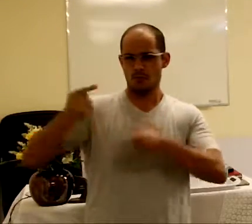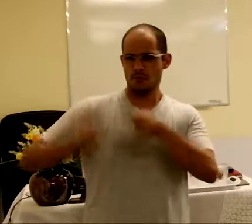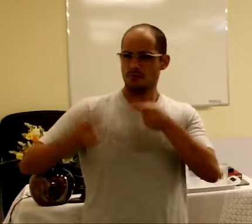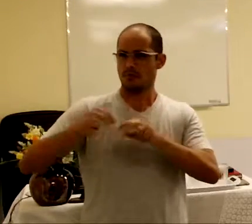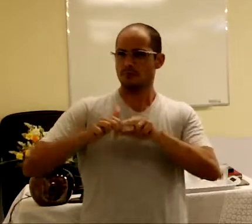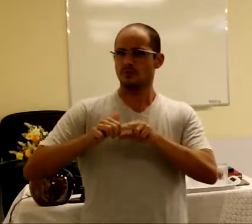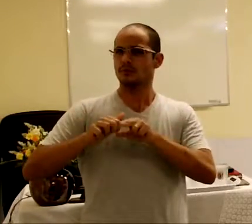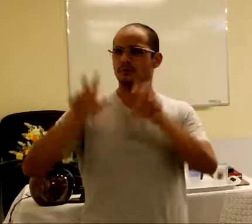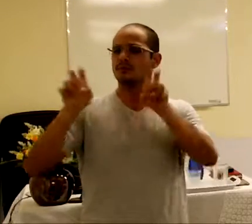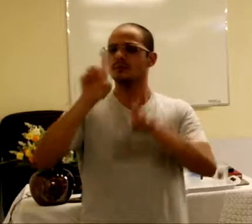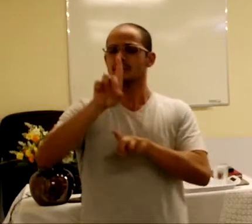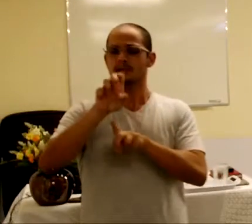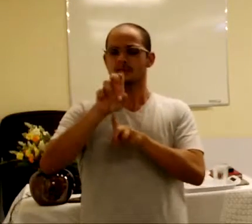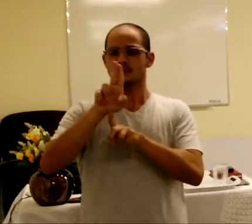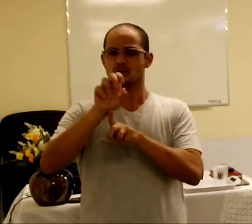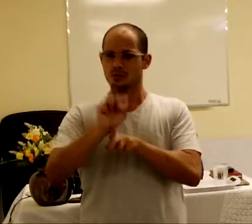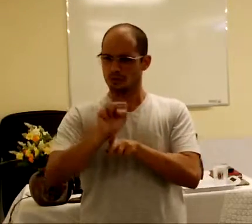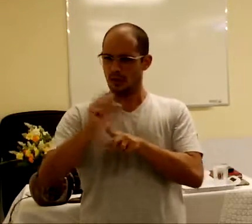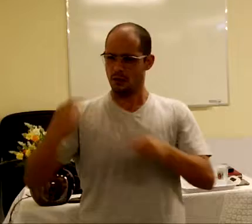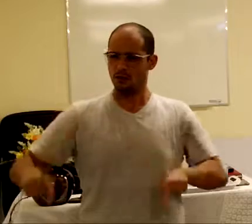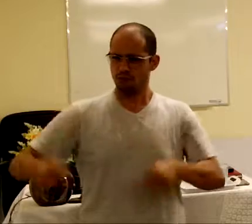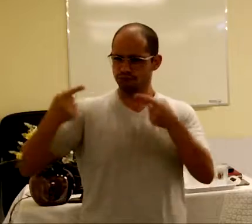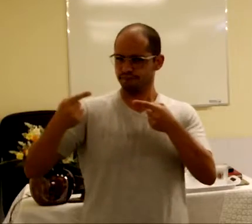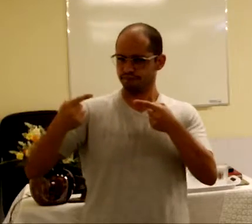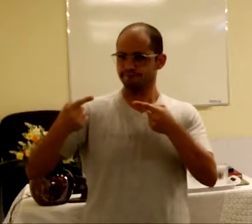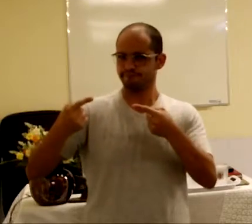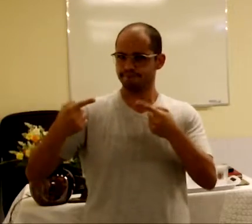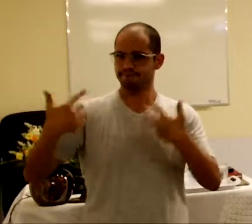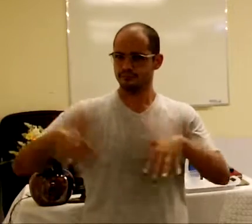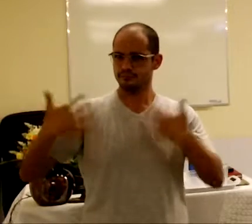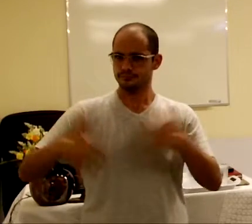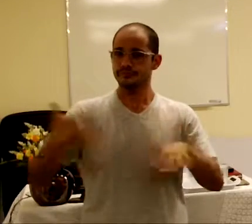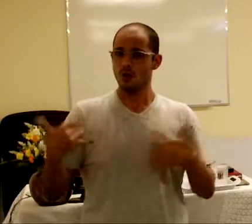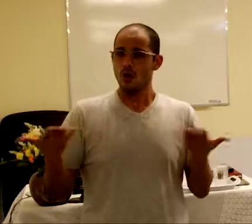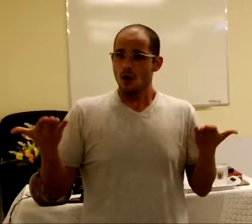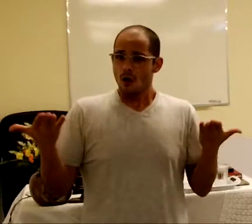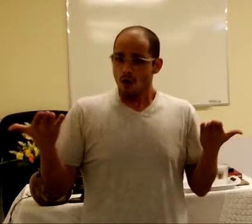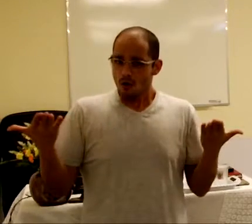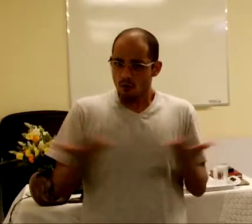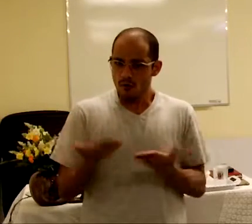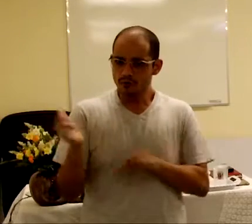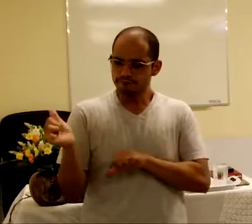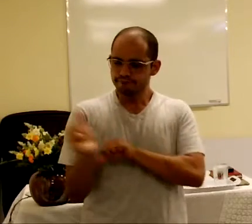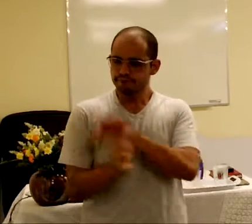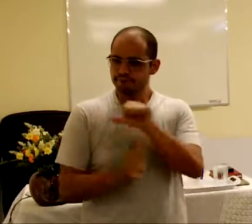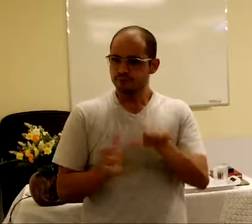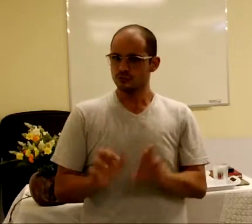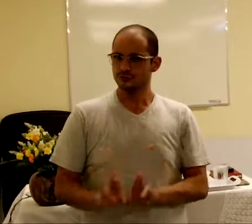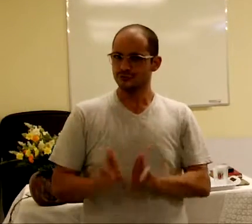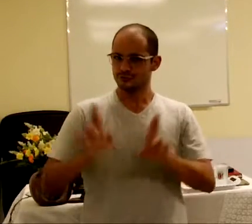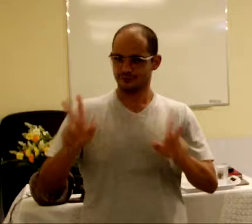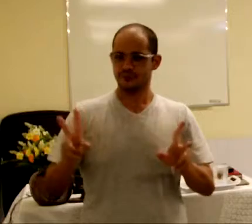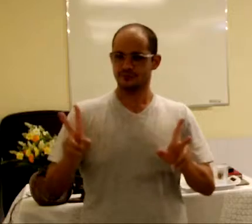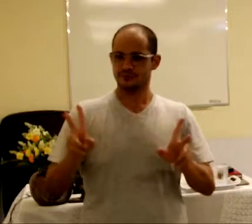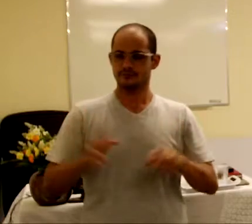ideia de Deus, mas brigavam feio mesmo, né? Hoje em dia as coisas estão um pouco diferentes, estão bem